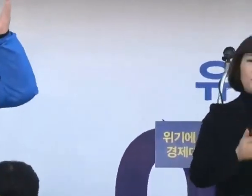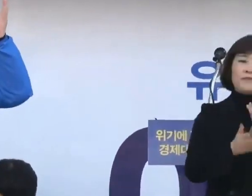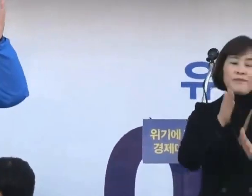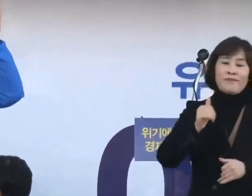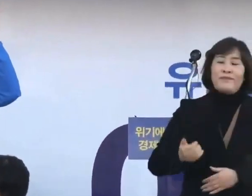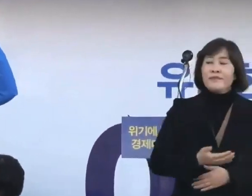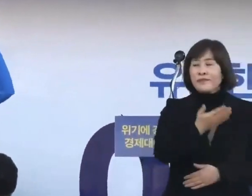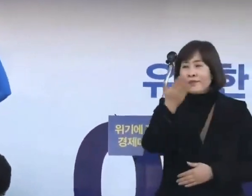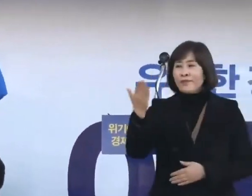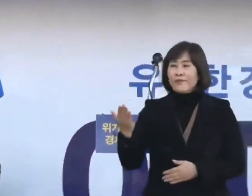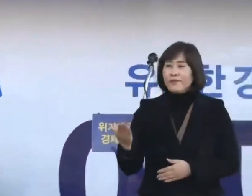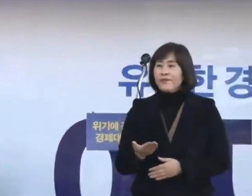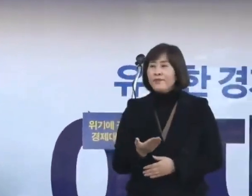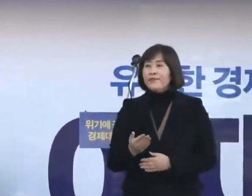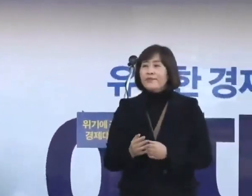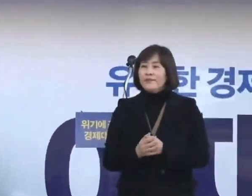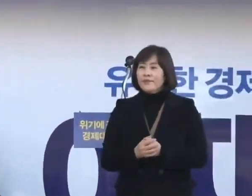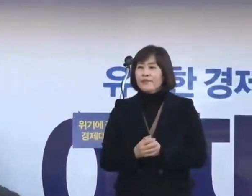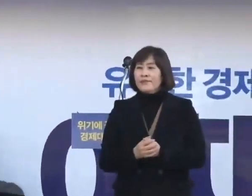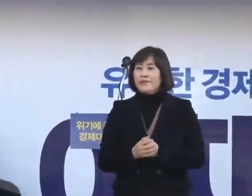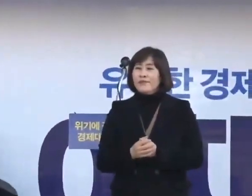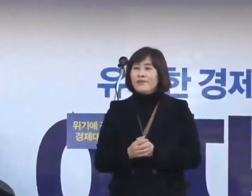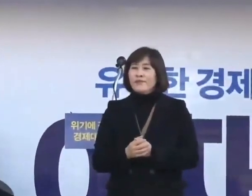시민 여러분,